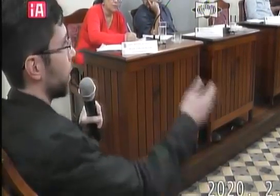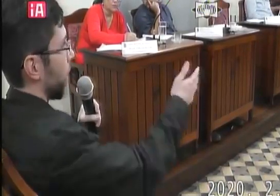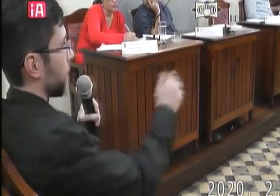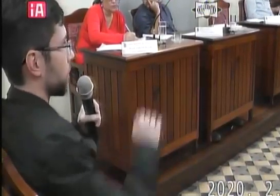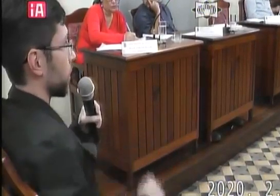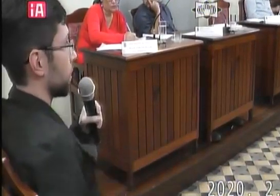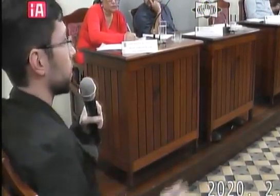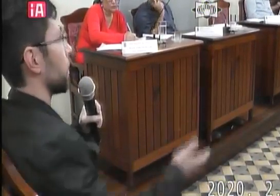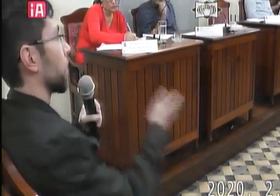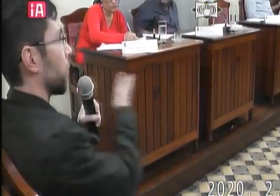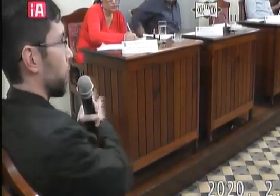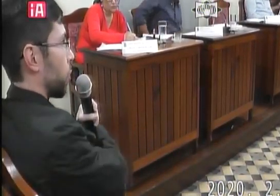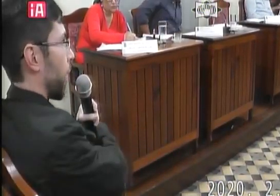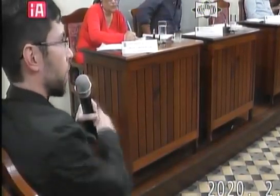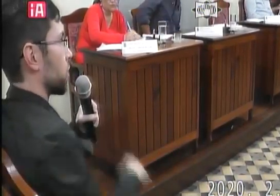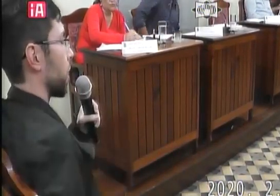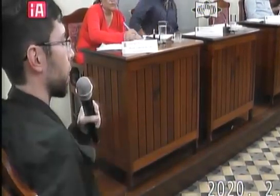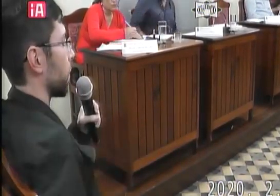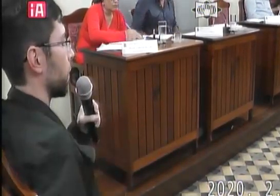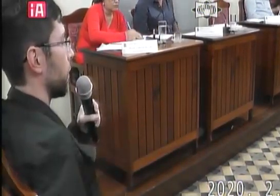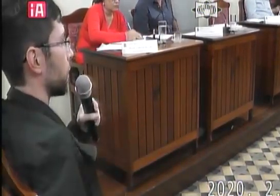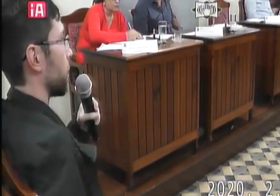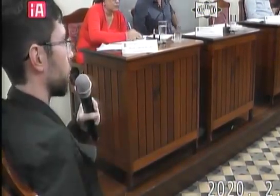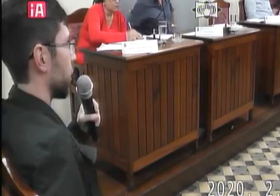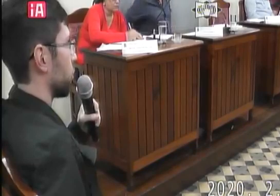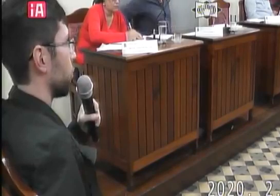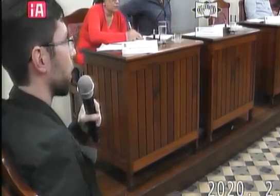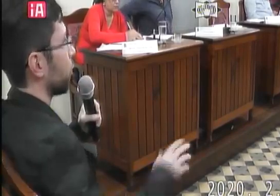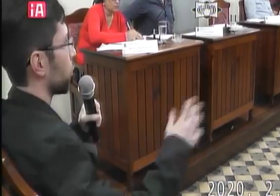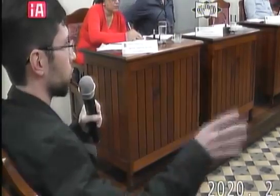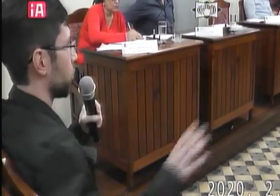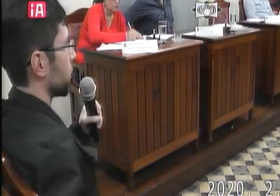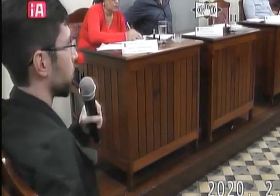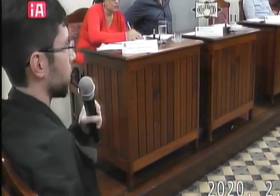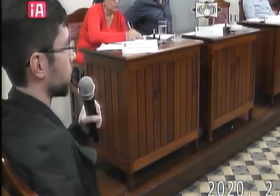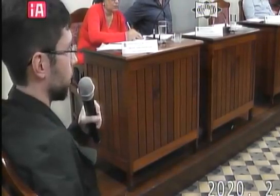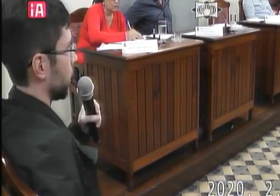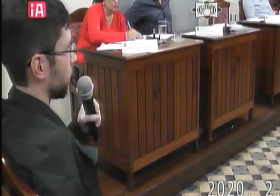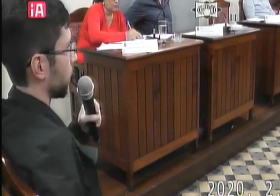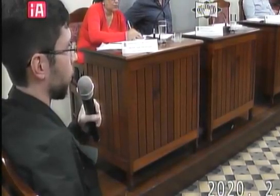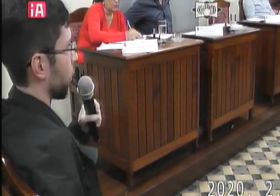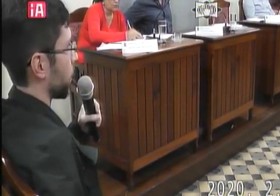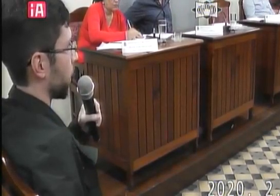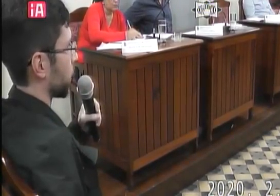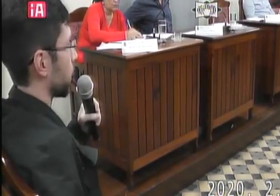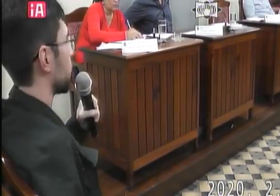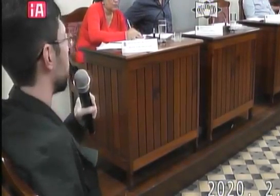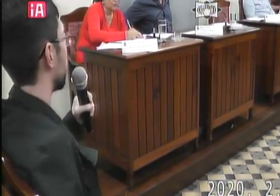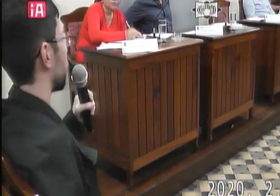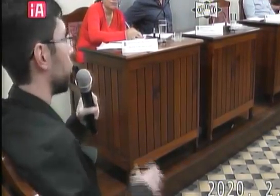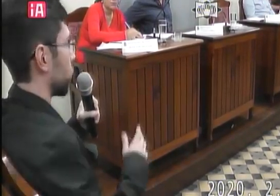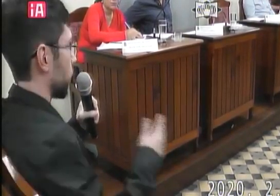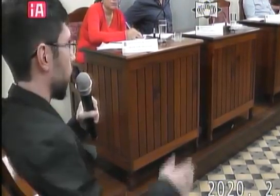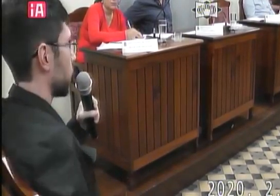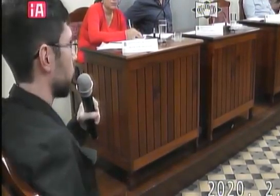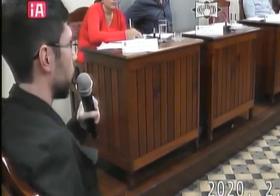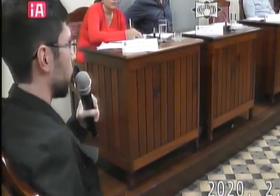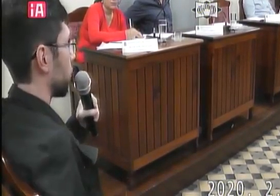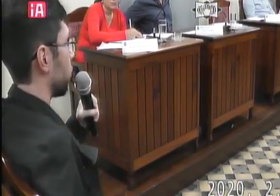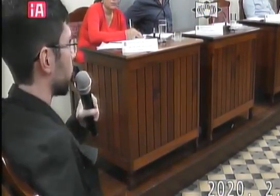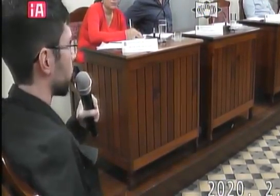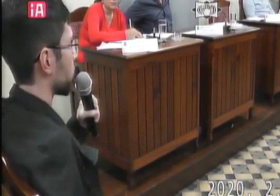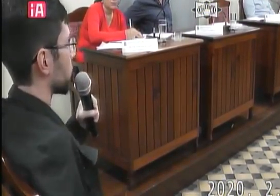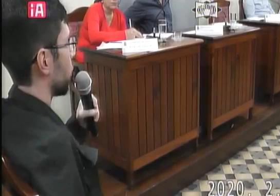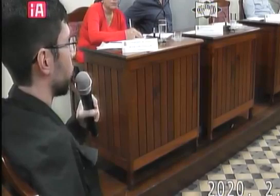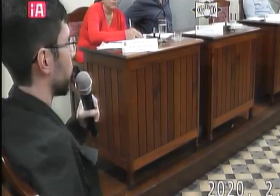pensão, a questão das licenças, que agora é por parte da Prefeitura, e outras coisas mais. Então, é uma emenda que tem que ser lida com muito cuidado